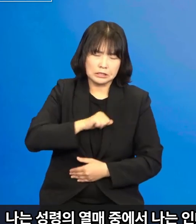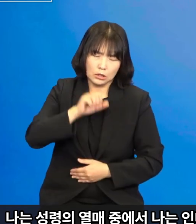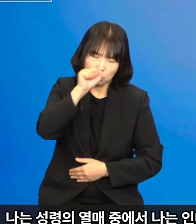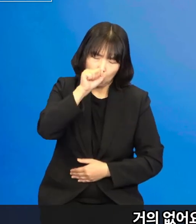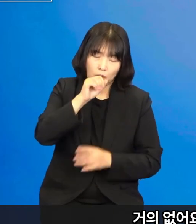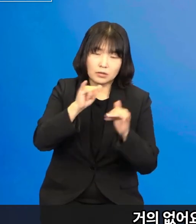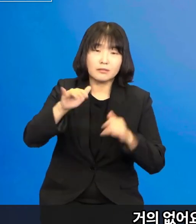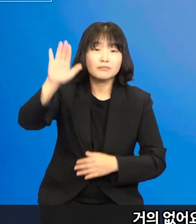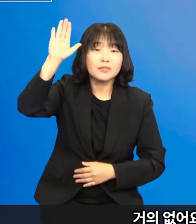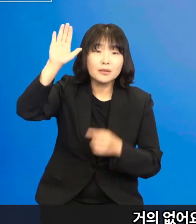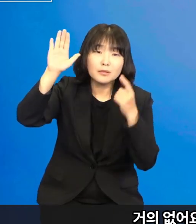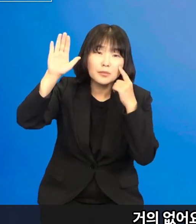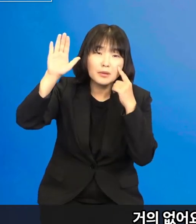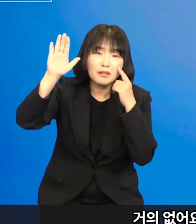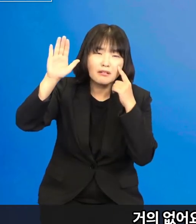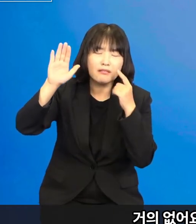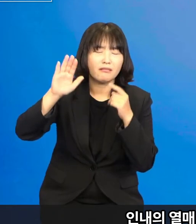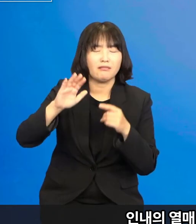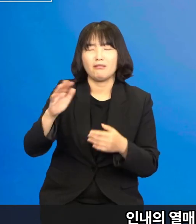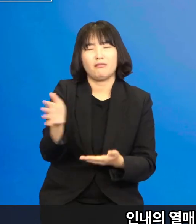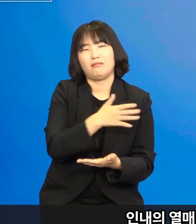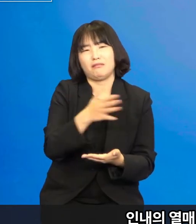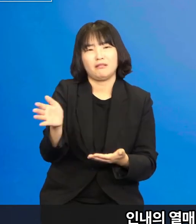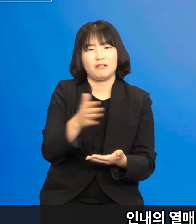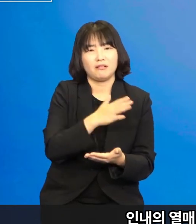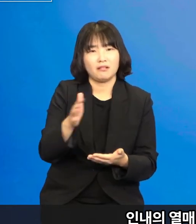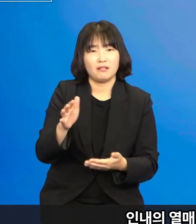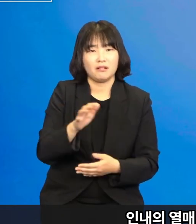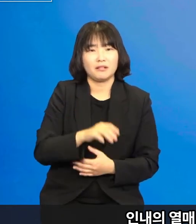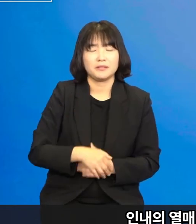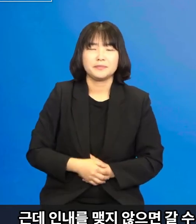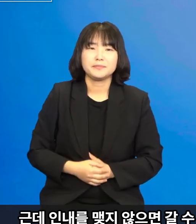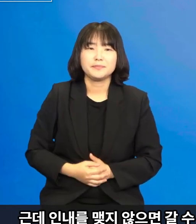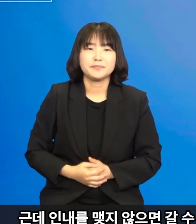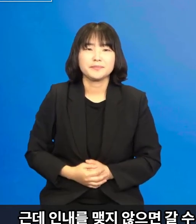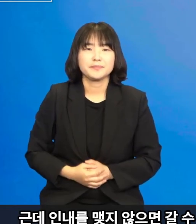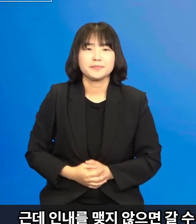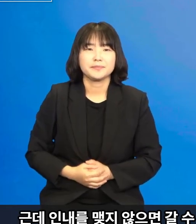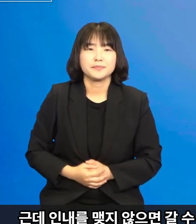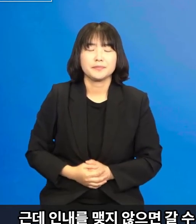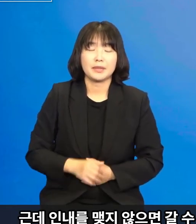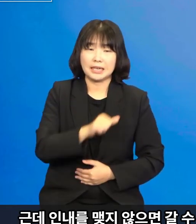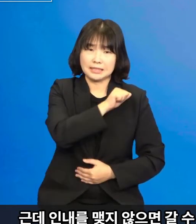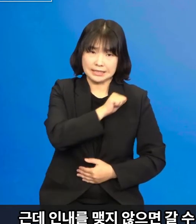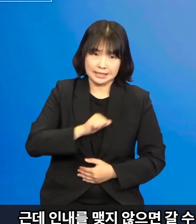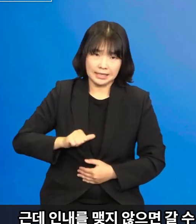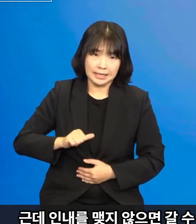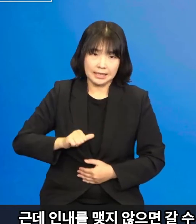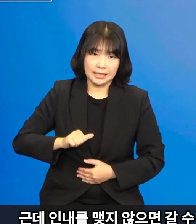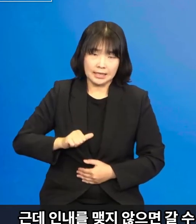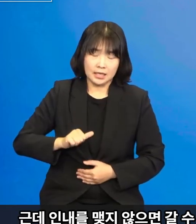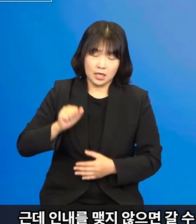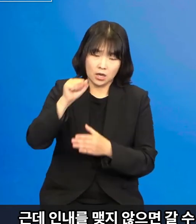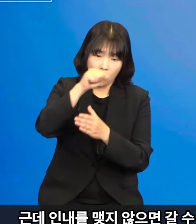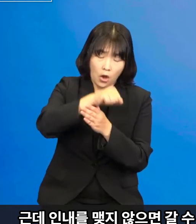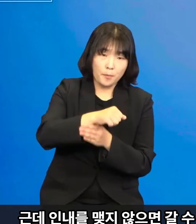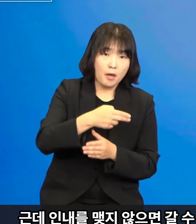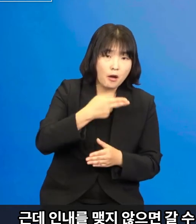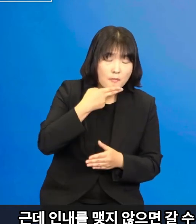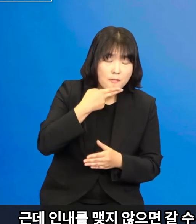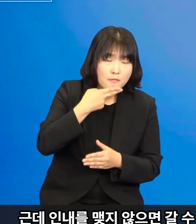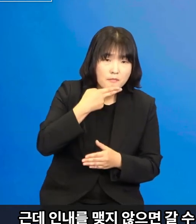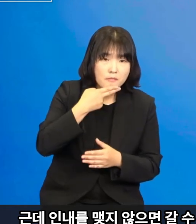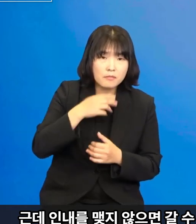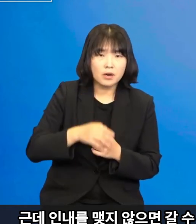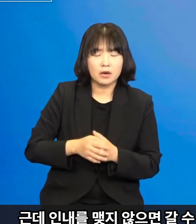들어보세요. 거의 없어요. 전 본 적이 없어요. 인내 열매 맺고 싶다? 없습니다. 근데 인내를 맺지 않으면 갈 수